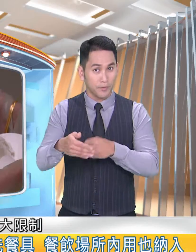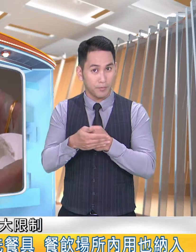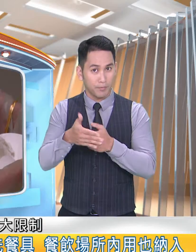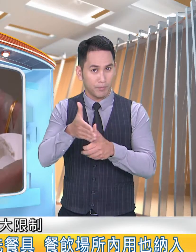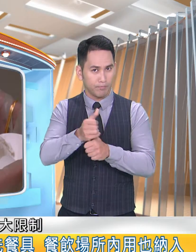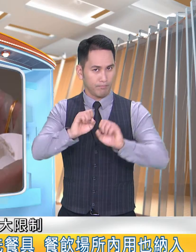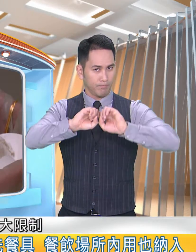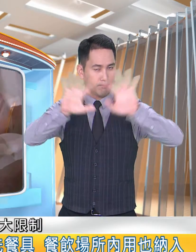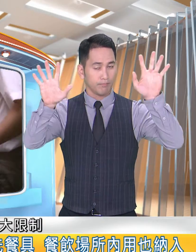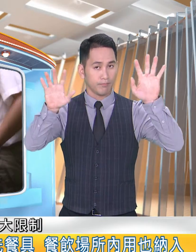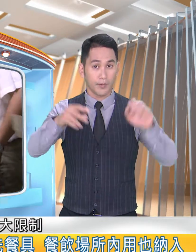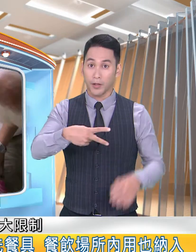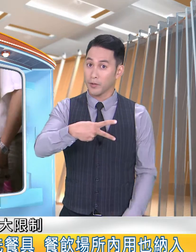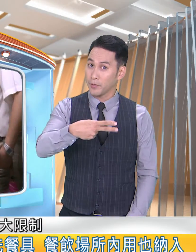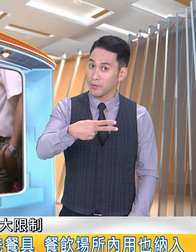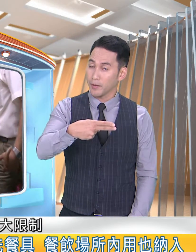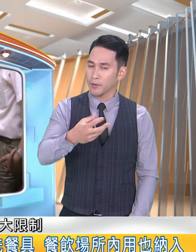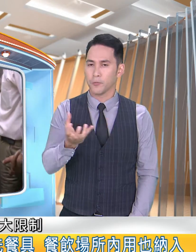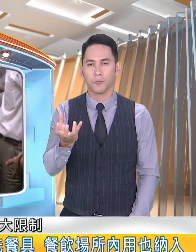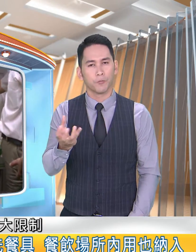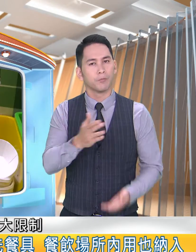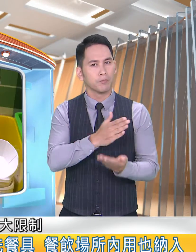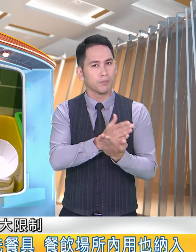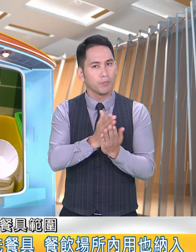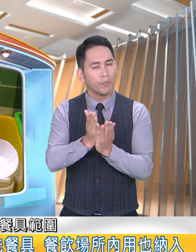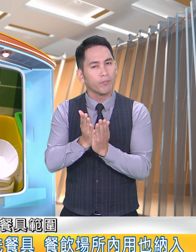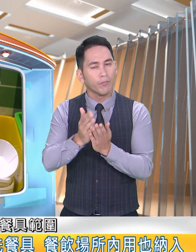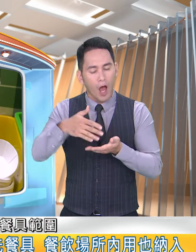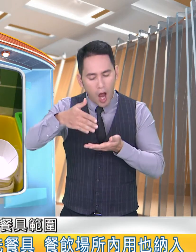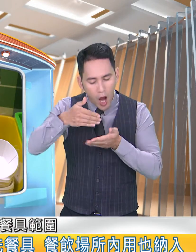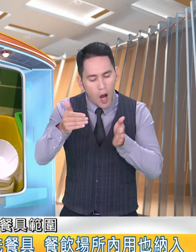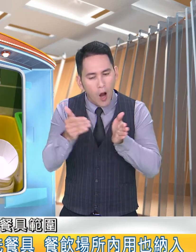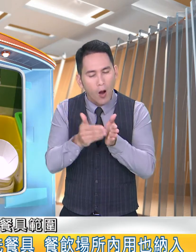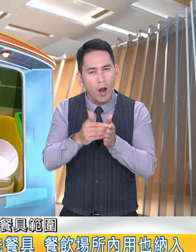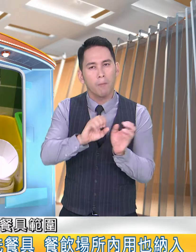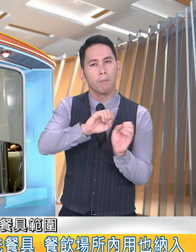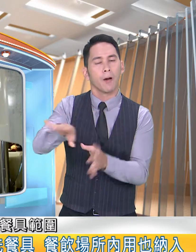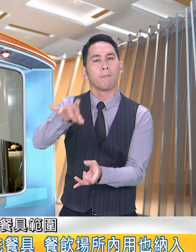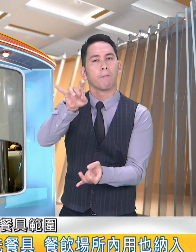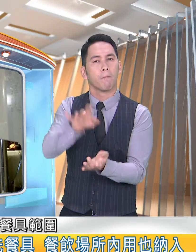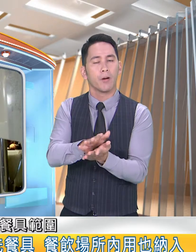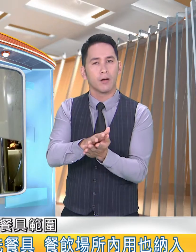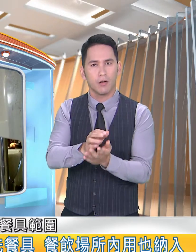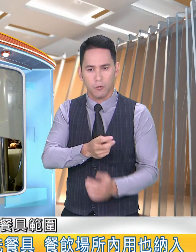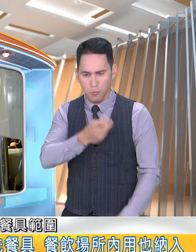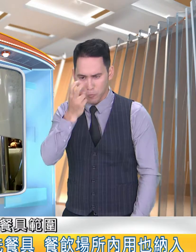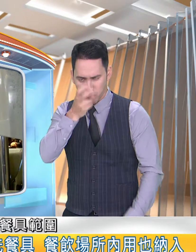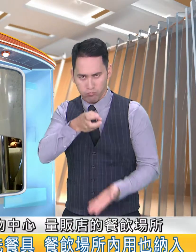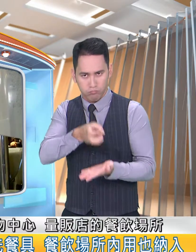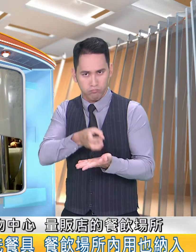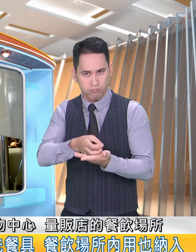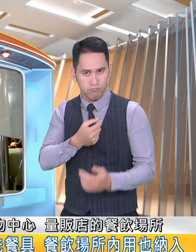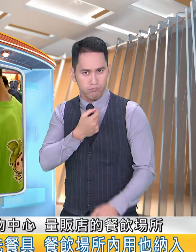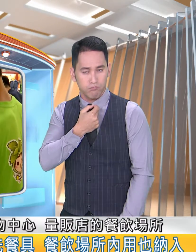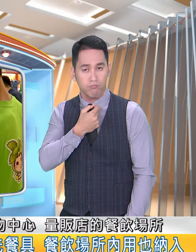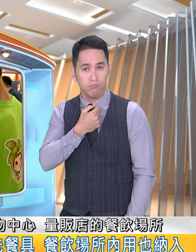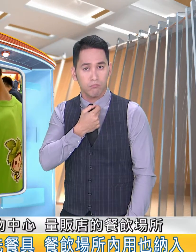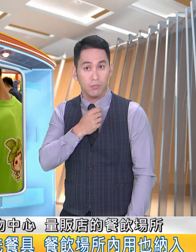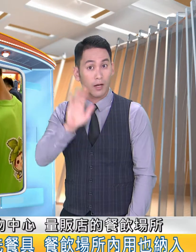环保署公告，将扩大限制使用一次性免洗餐具的范围，新增了百货